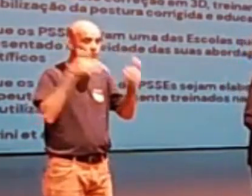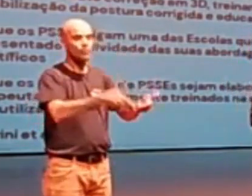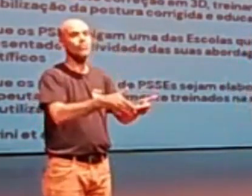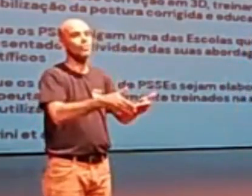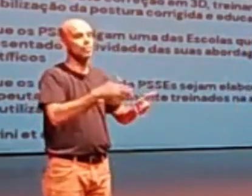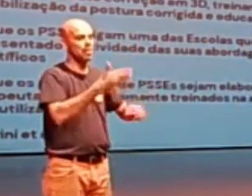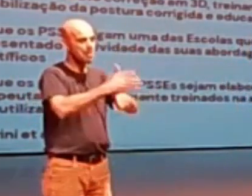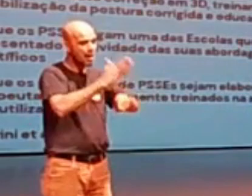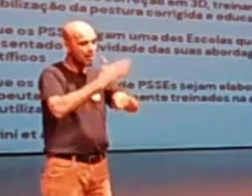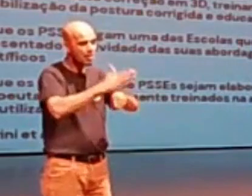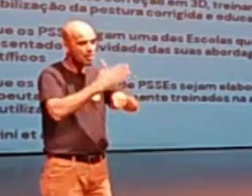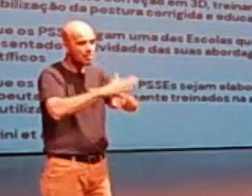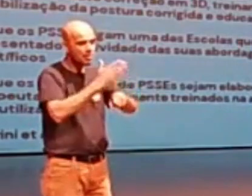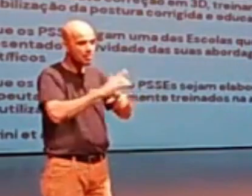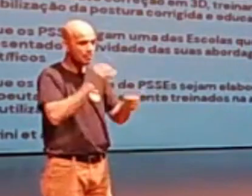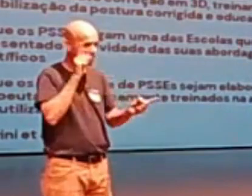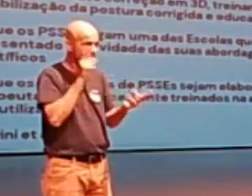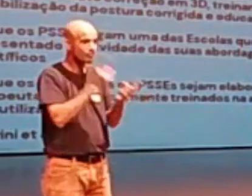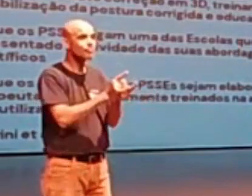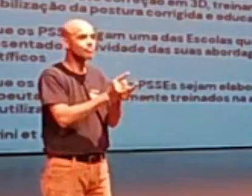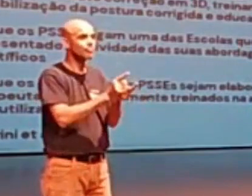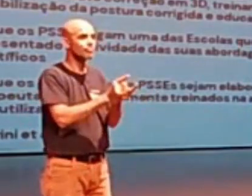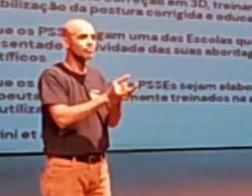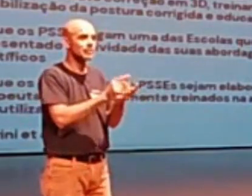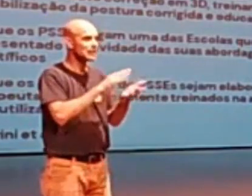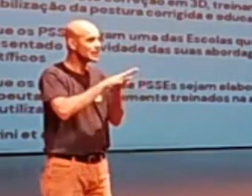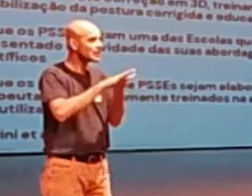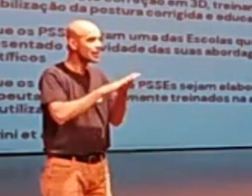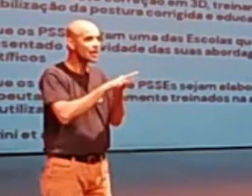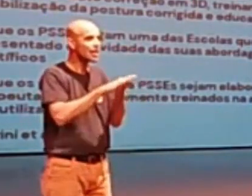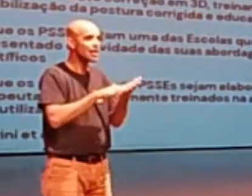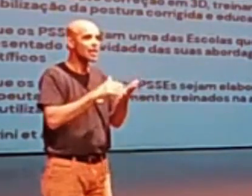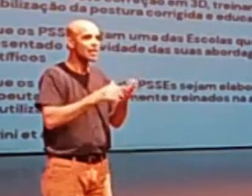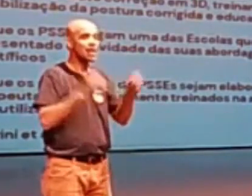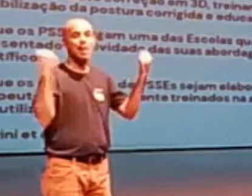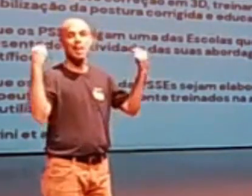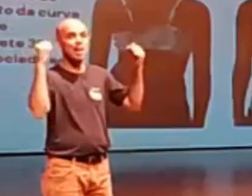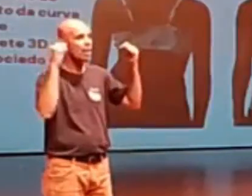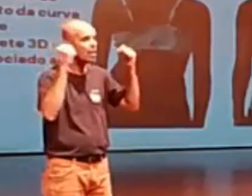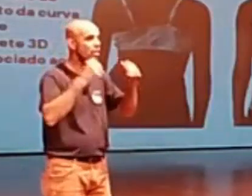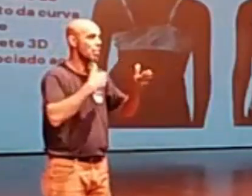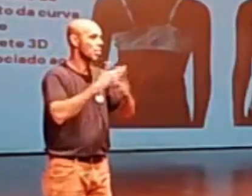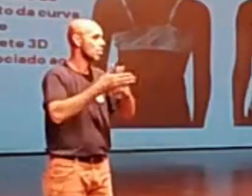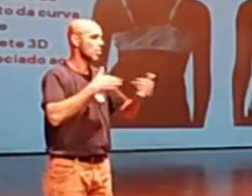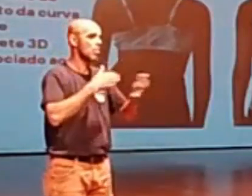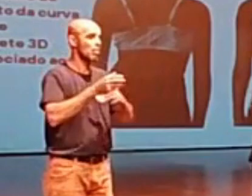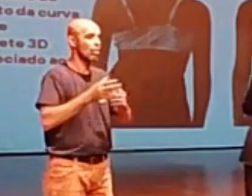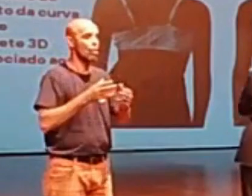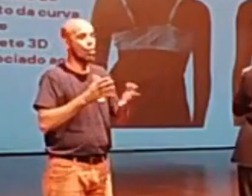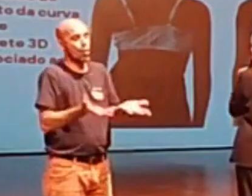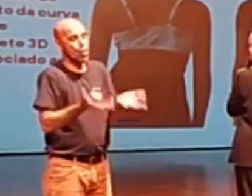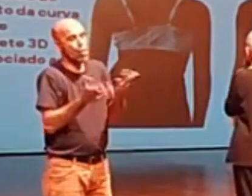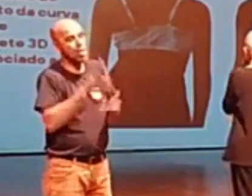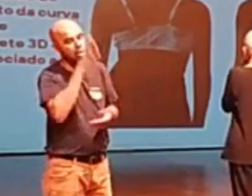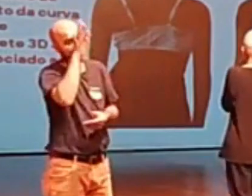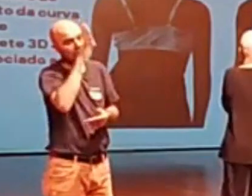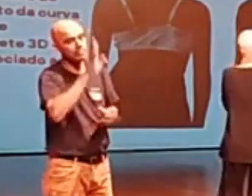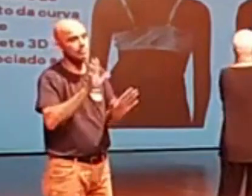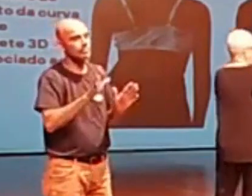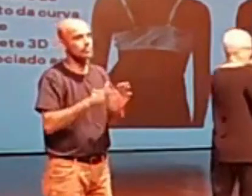especificamente treinados na abordagem. Mais uma vez, nada de sair fazendo por aí uma coisa leve demais.